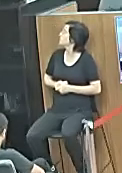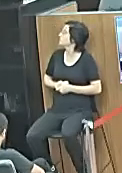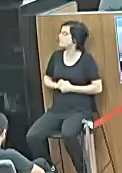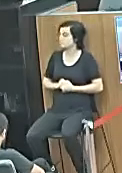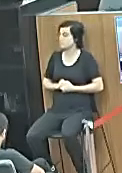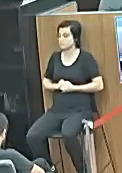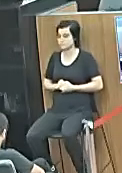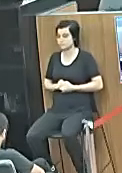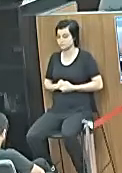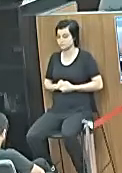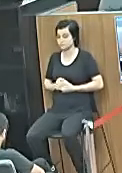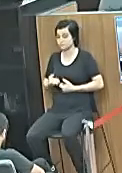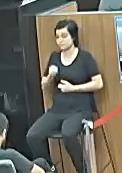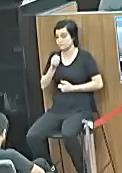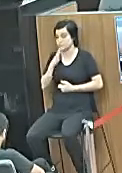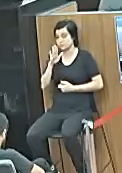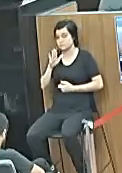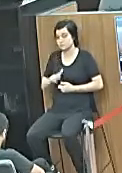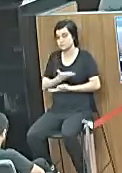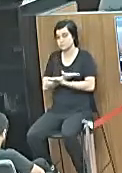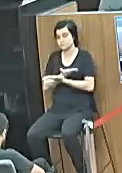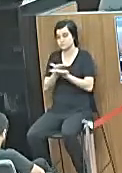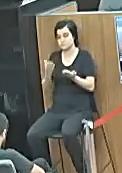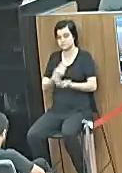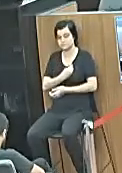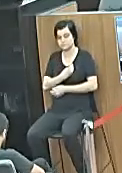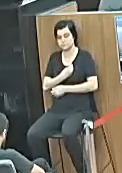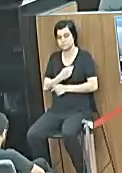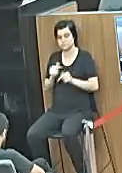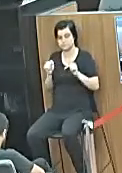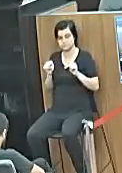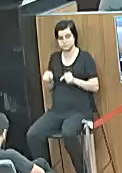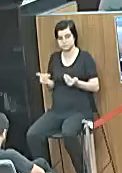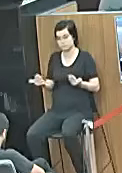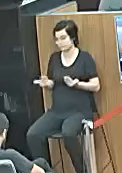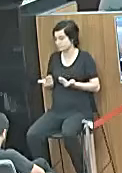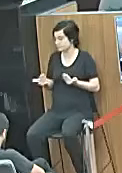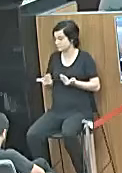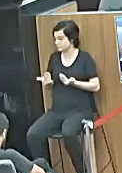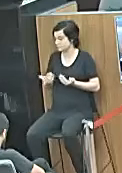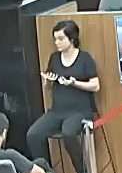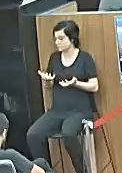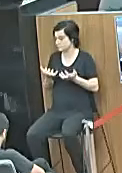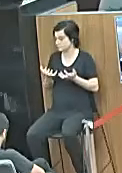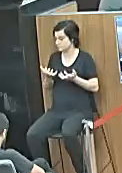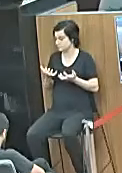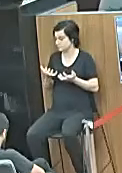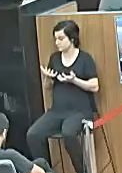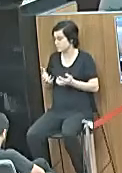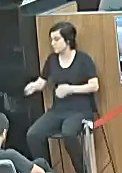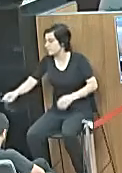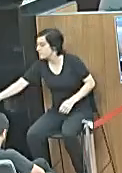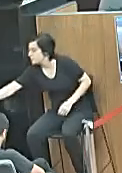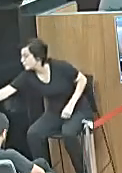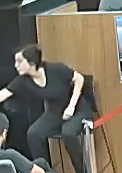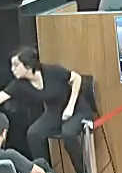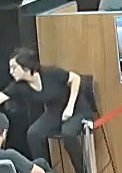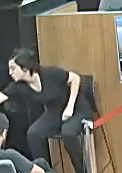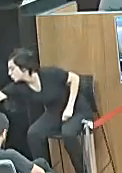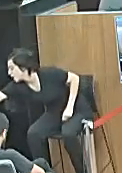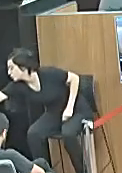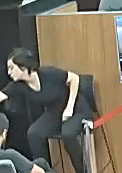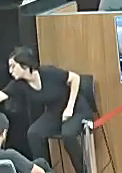boa tarde a todos ea todas aqui presentes primeiramente cumprimento o excelentíssimo senhor presidente dessa